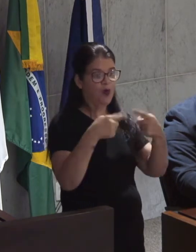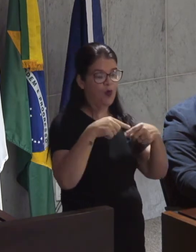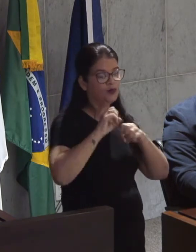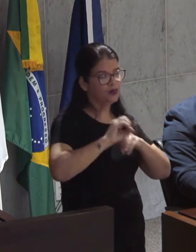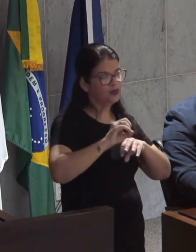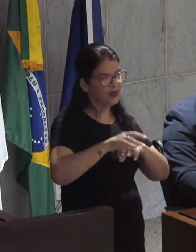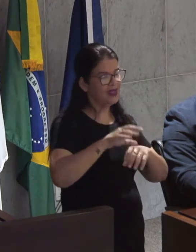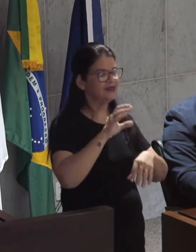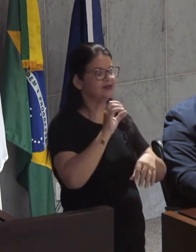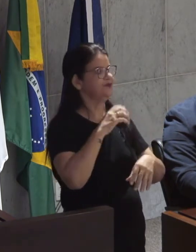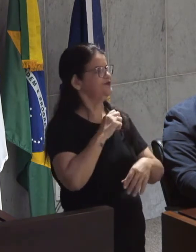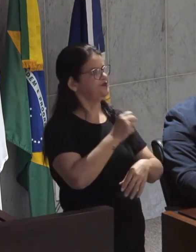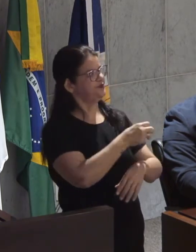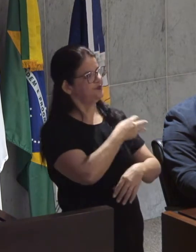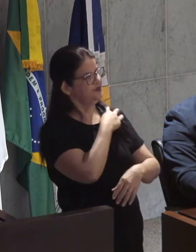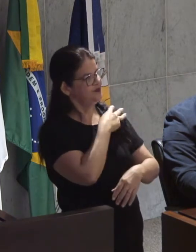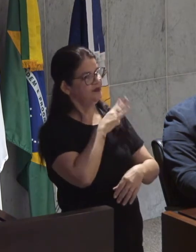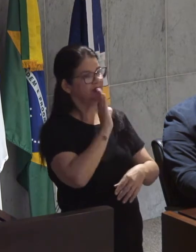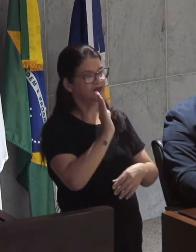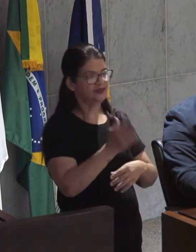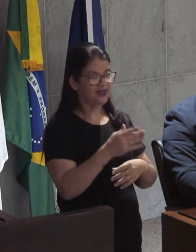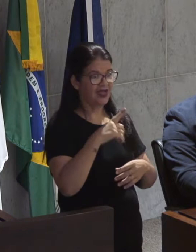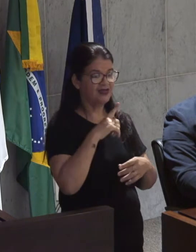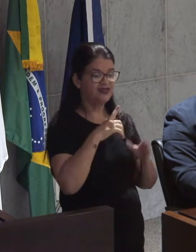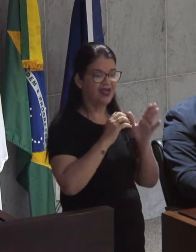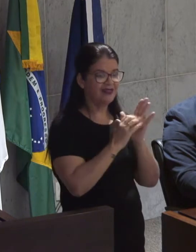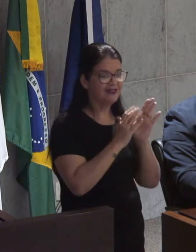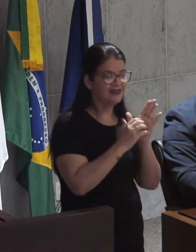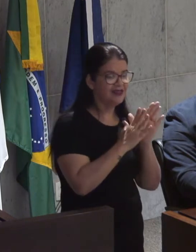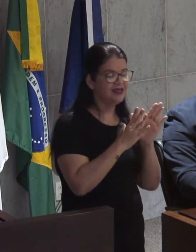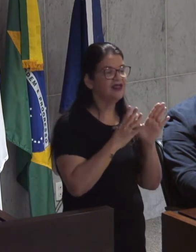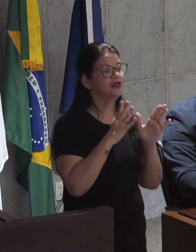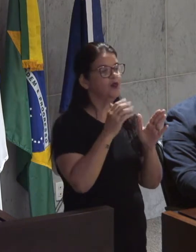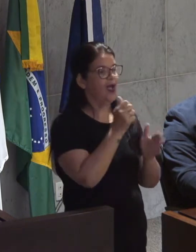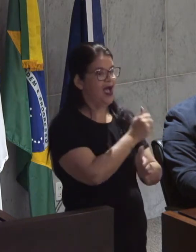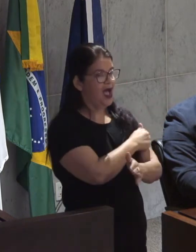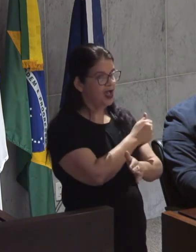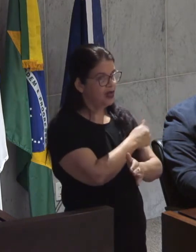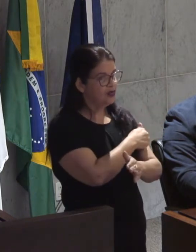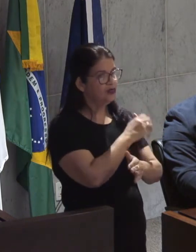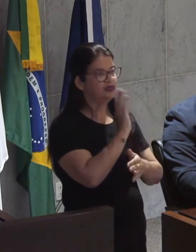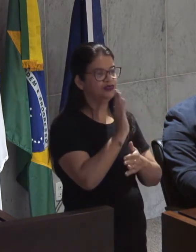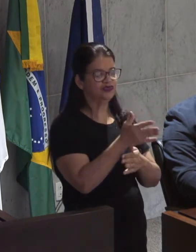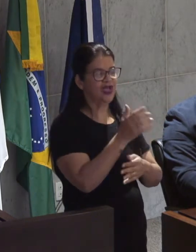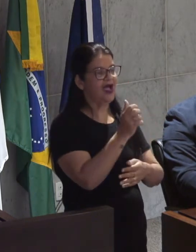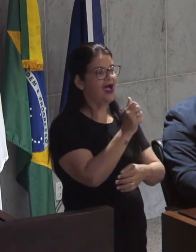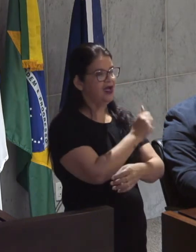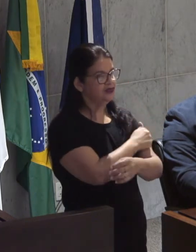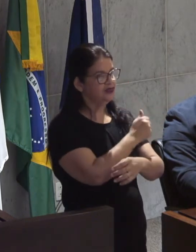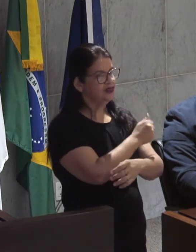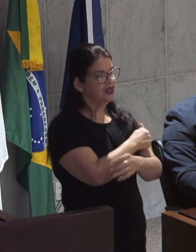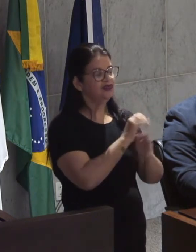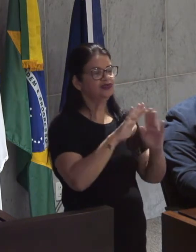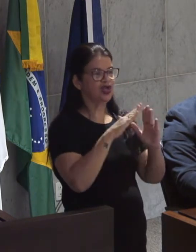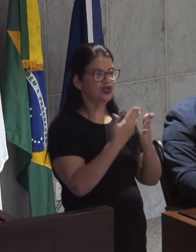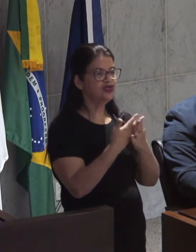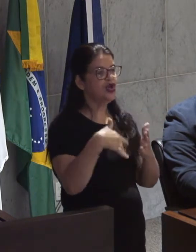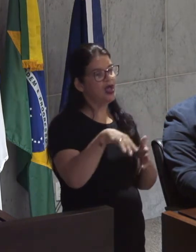o ensino médio, já está tirando alunos, está tirando estudantes da escola